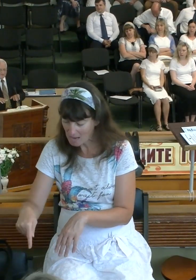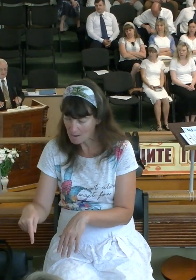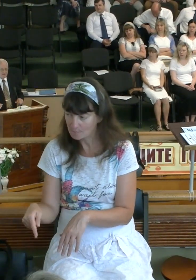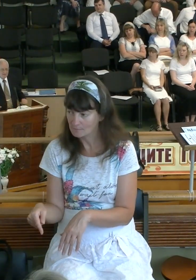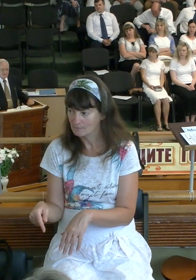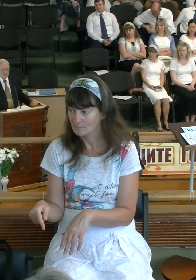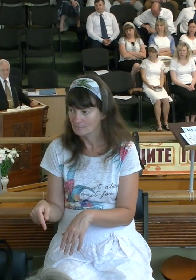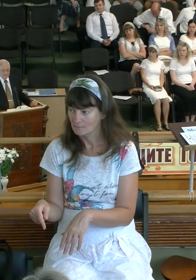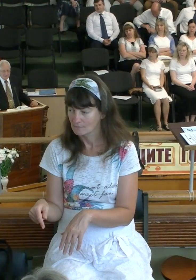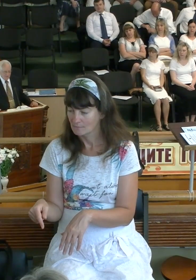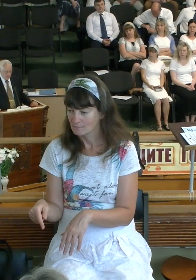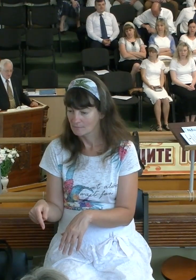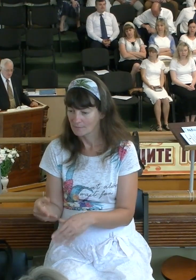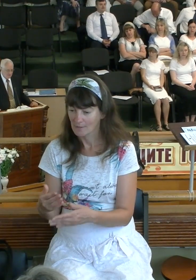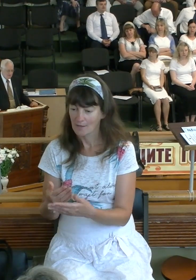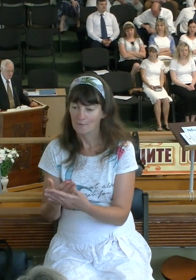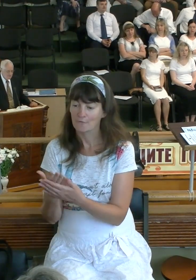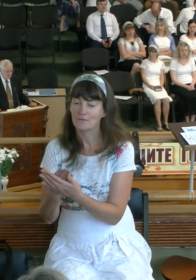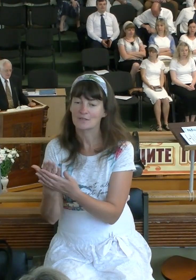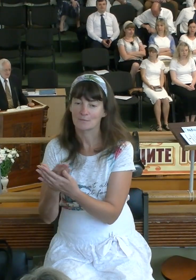набор фильмов.